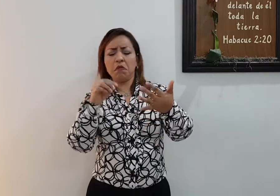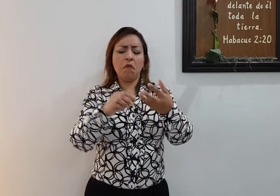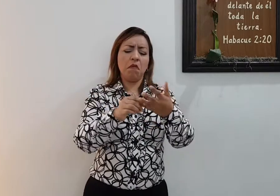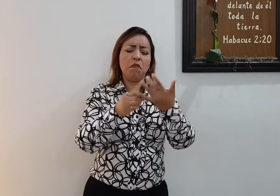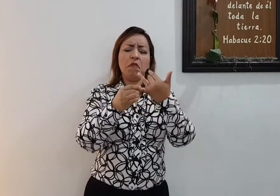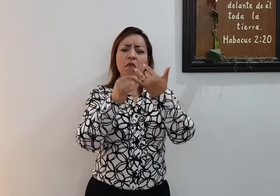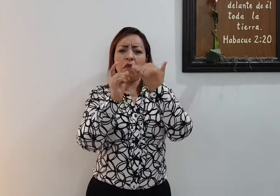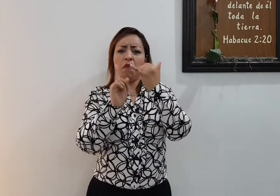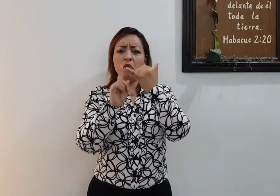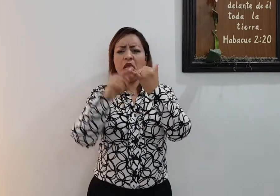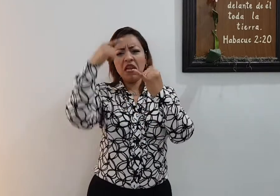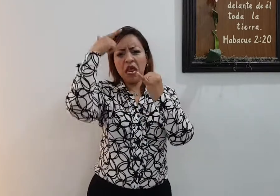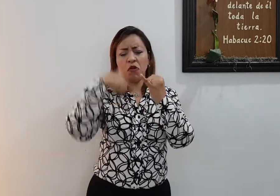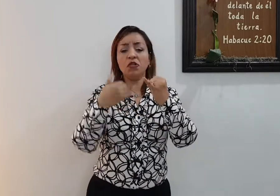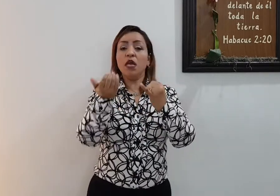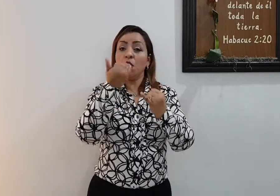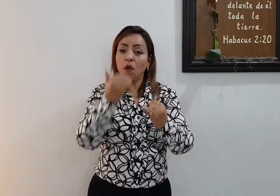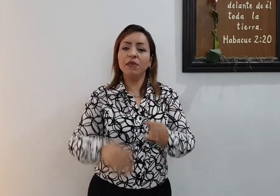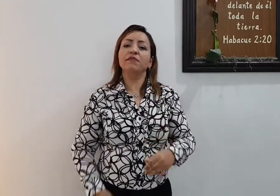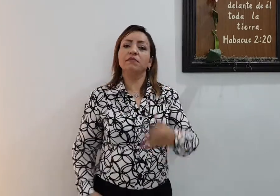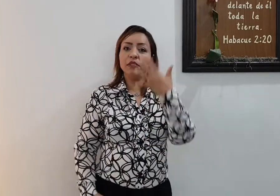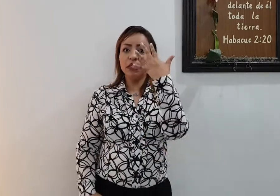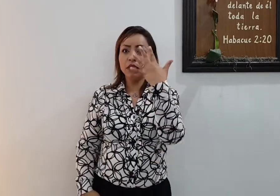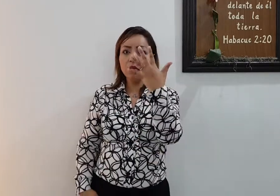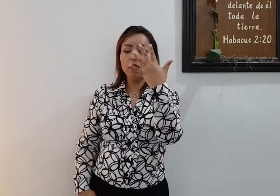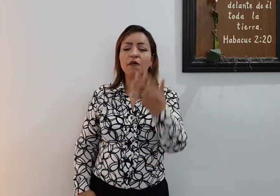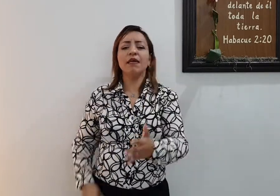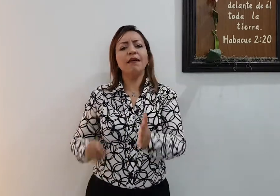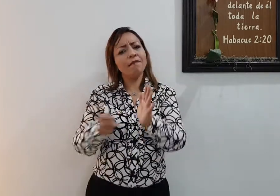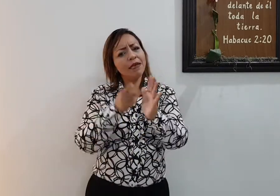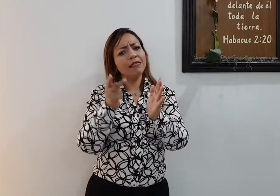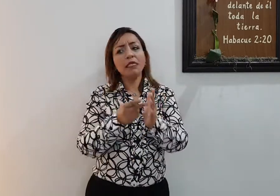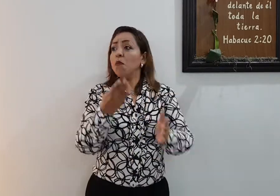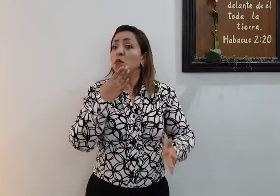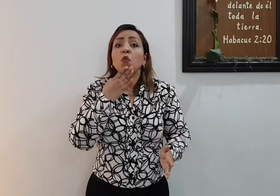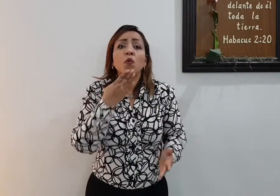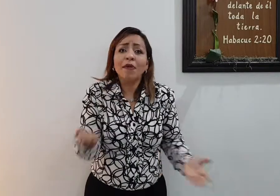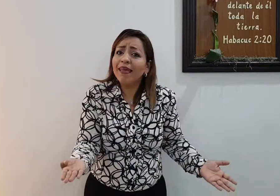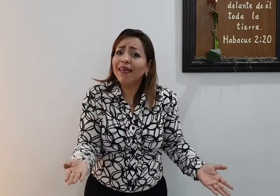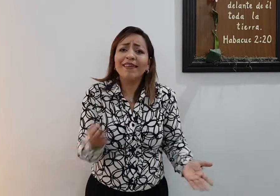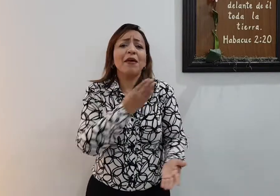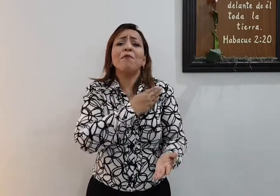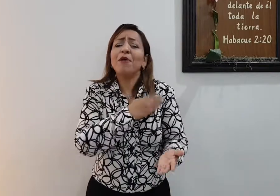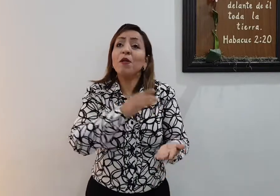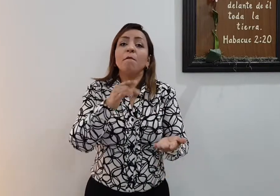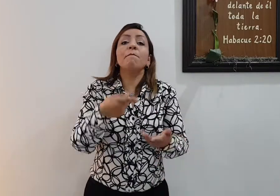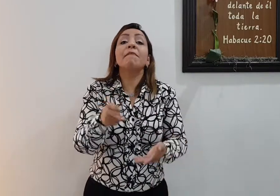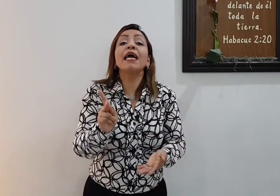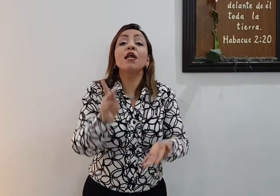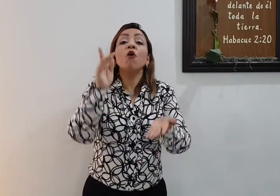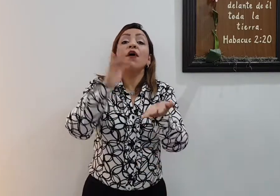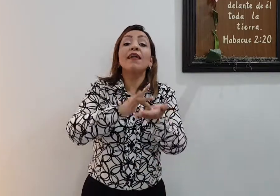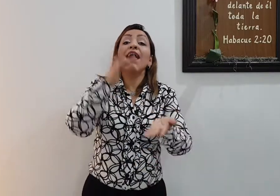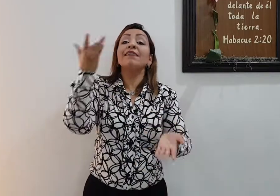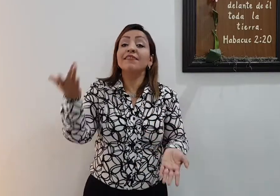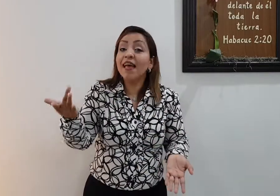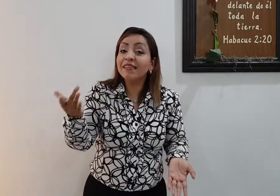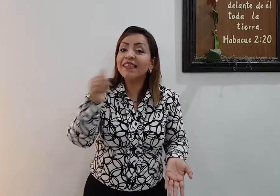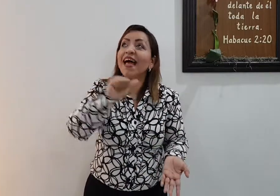usted se acerque a Él, le reconozca con gratitud que Dios le provee, que Dios le da, que Dios le suministra, porque Él quiere